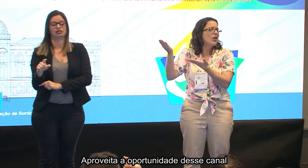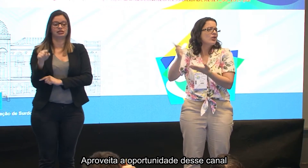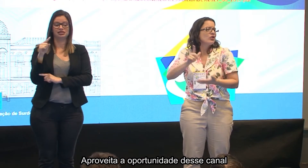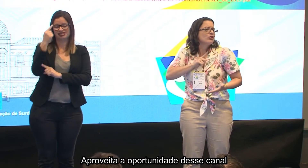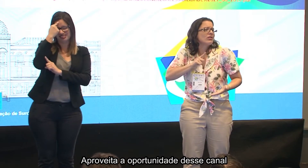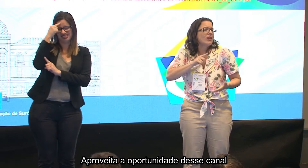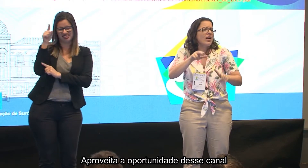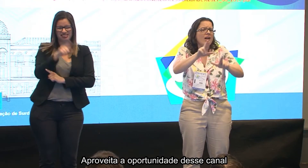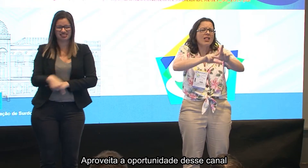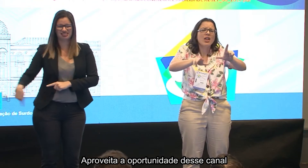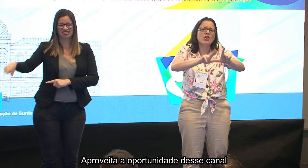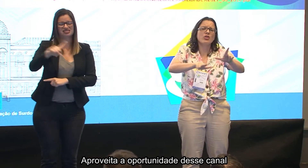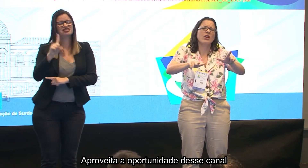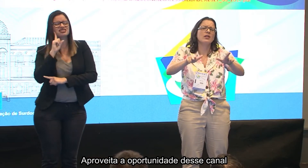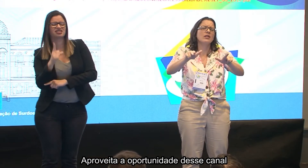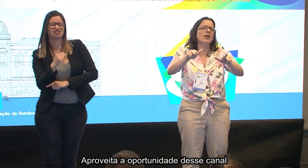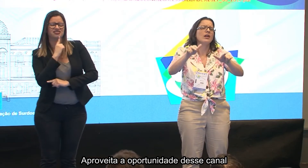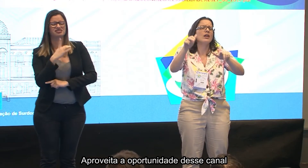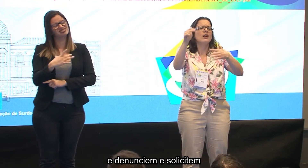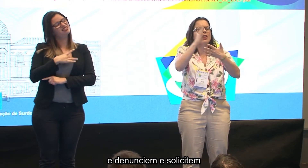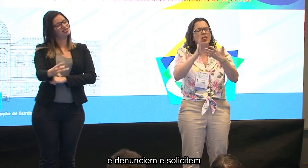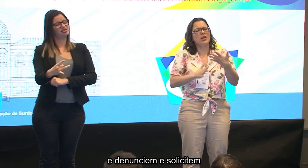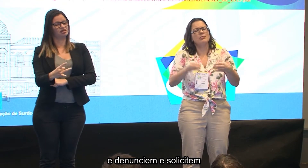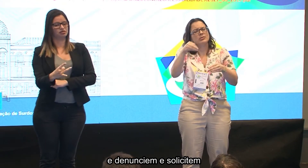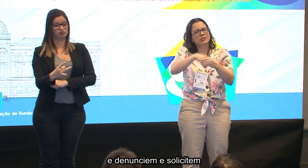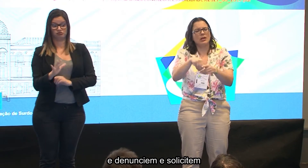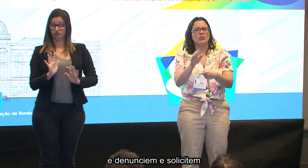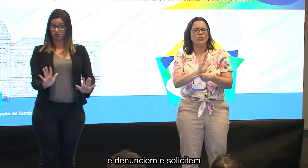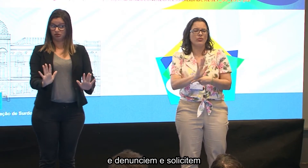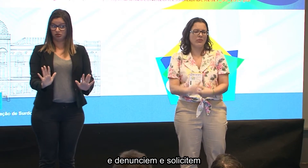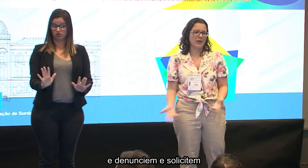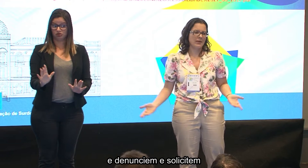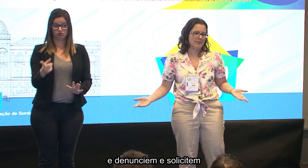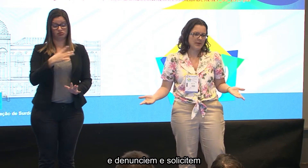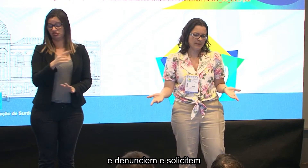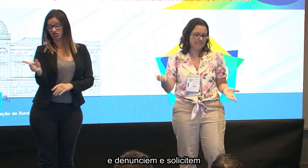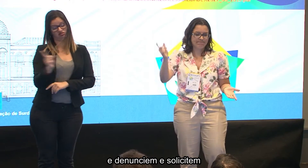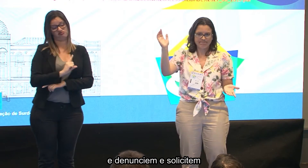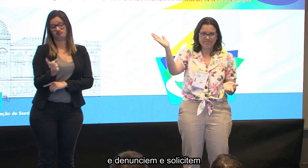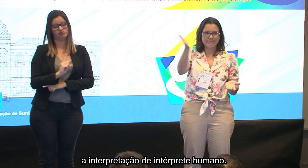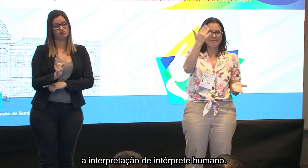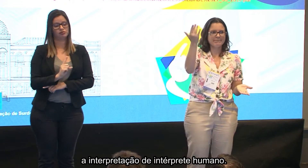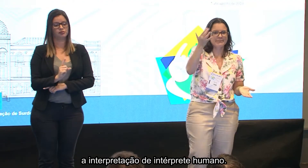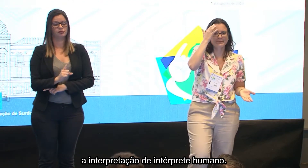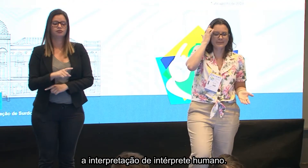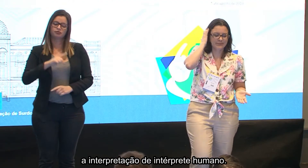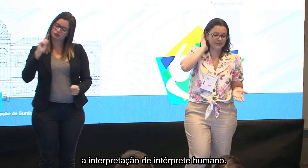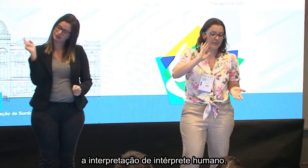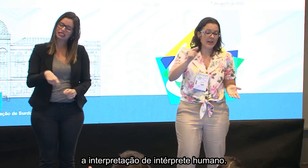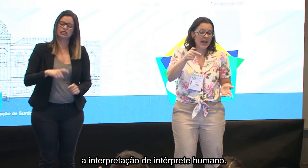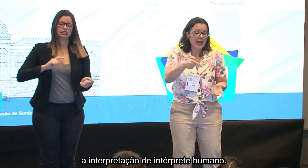aproveitem a oportunidade desse canal e denunciem e solicitem a interpretação de um intérprete